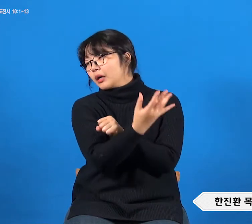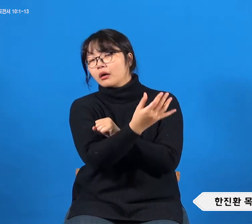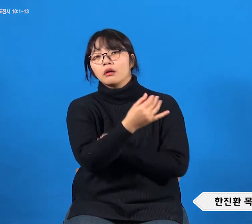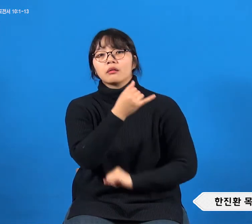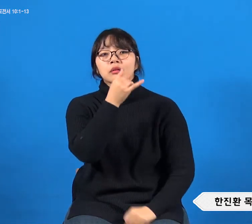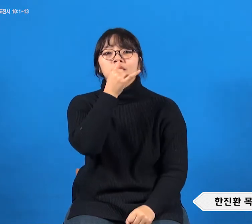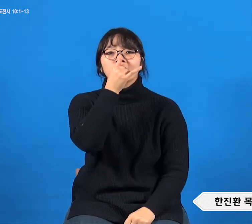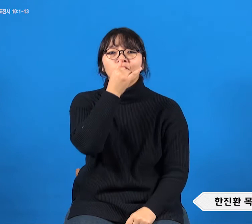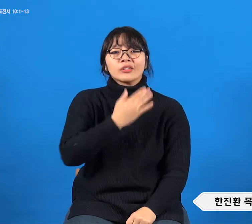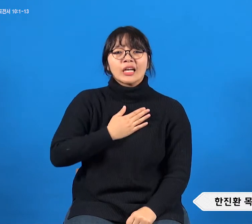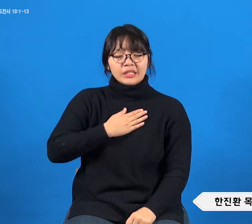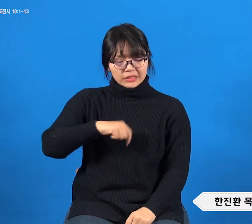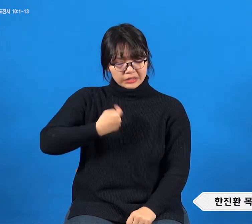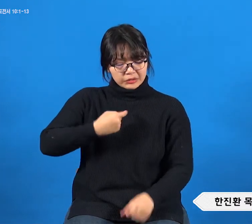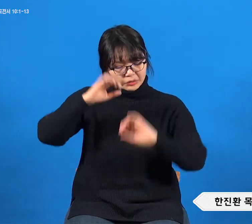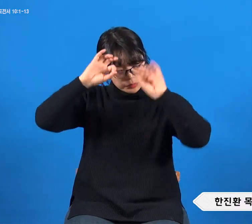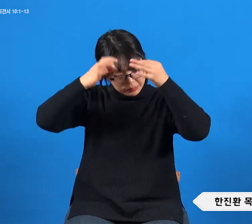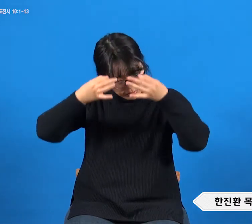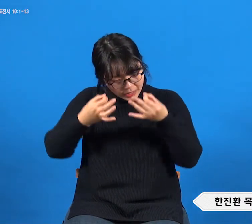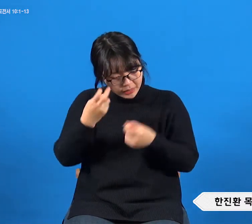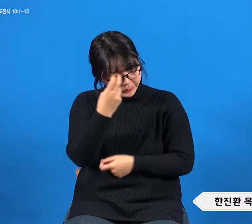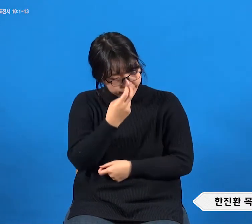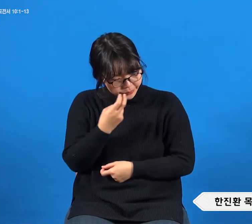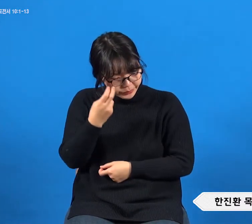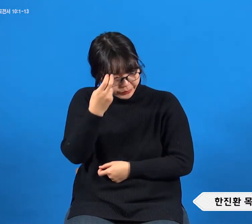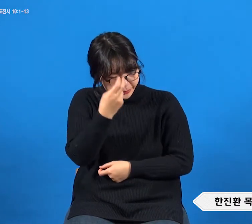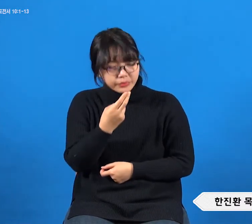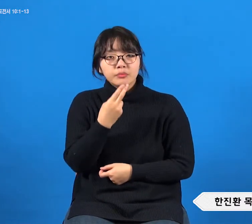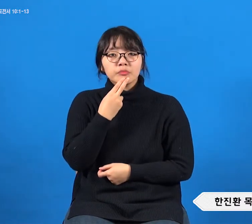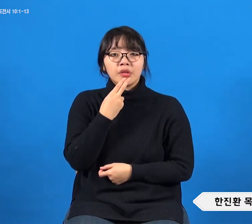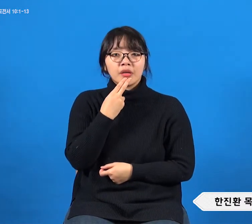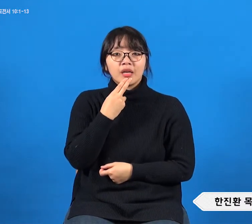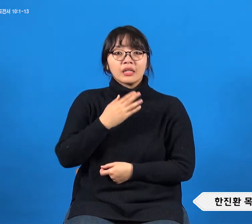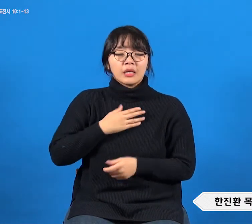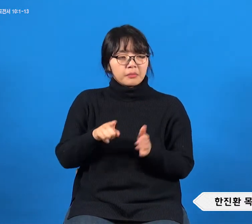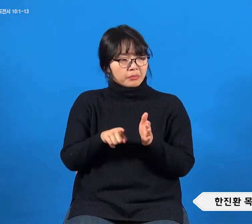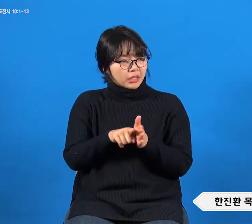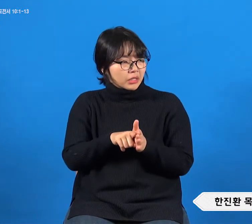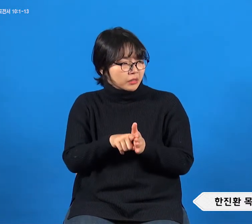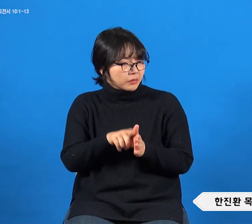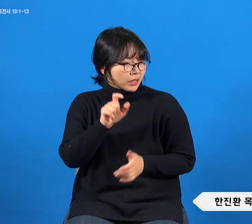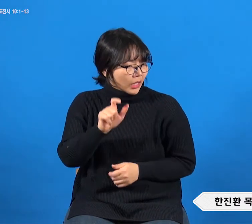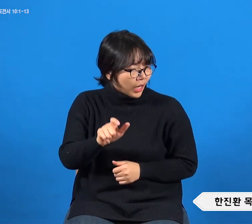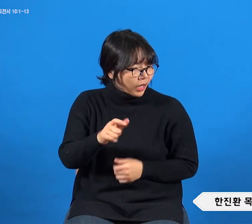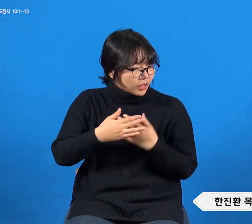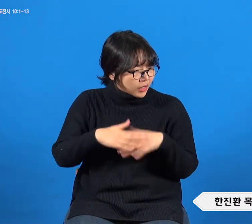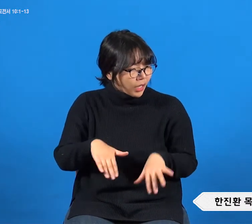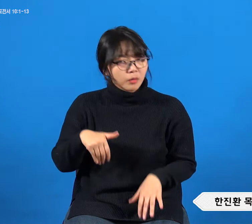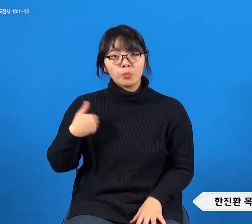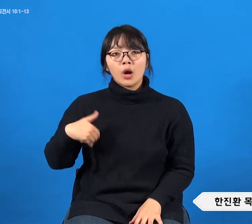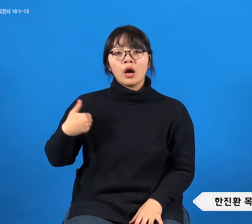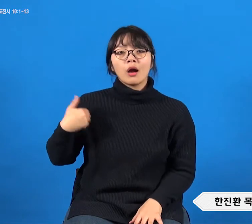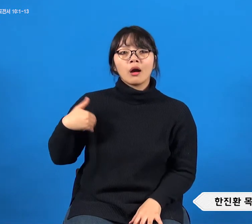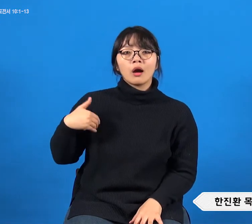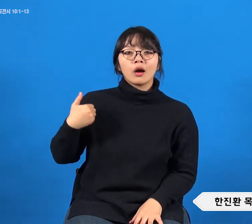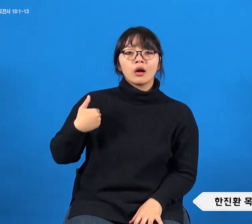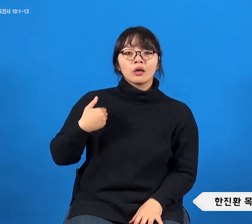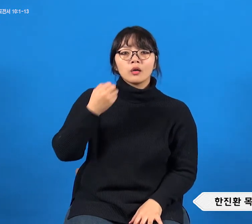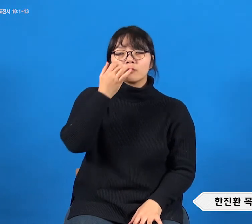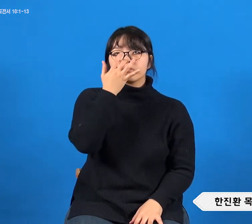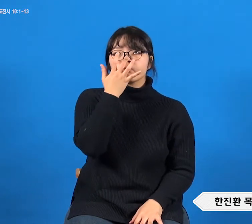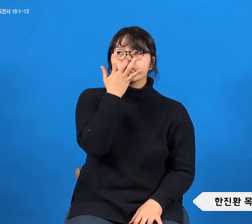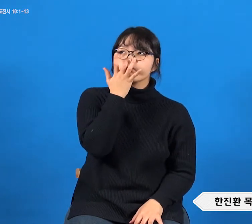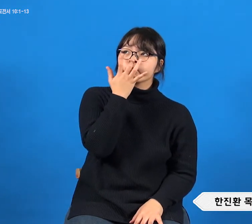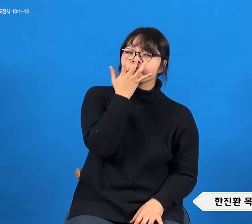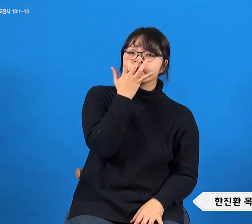자기를 제대로 살피지 않고 내가 제법 믿음이 좋은 줄로 착각하고 있으니까 시험이 오면 이스라엘 백성들처럼 그냥